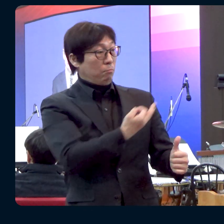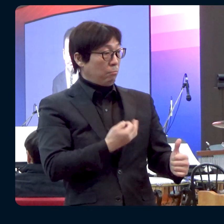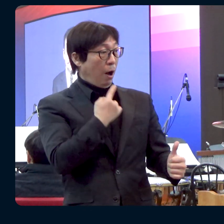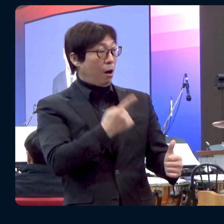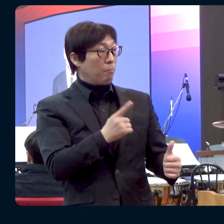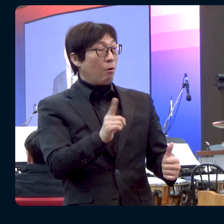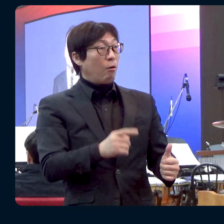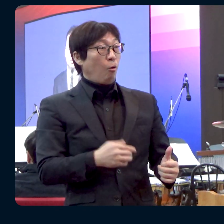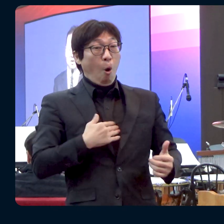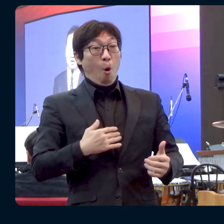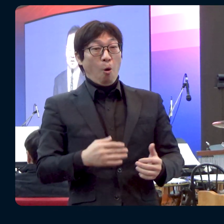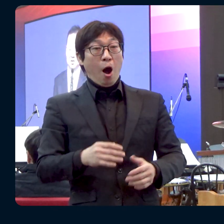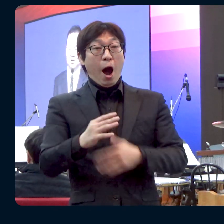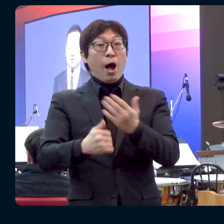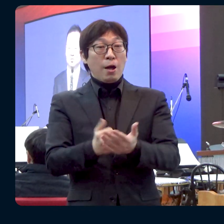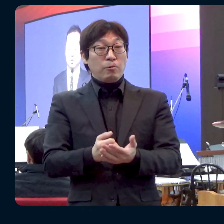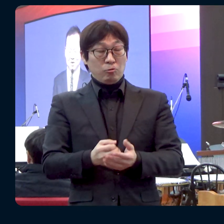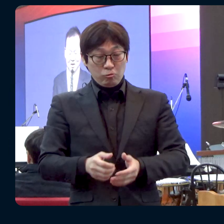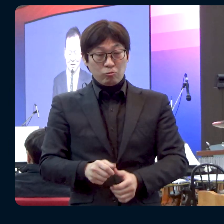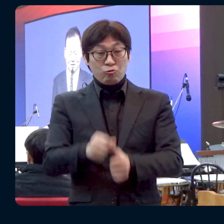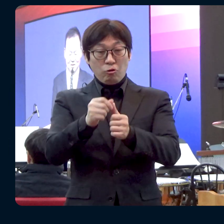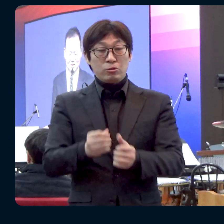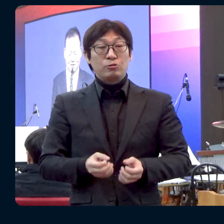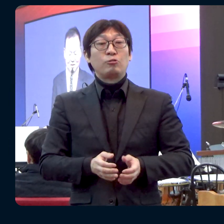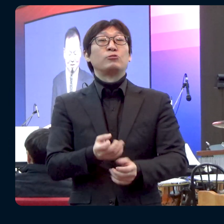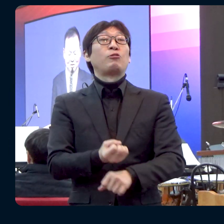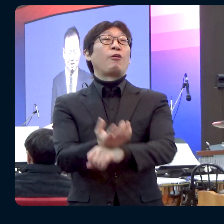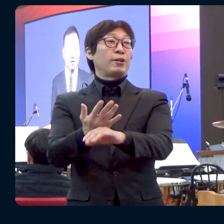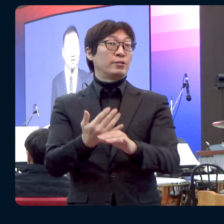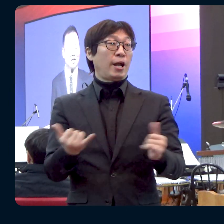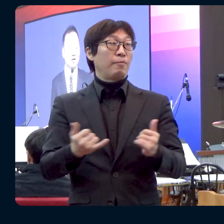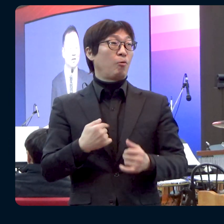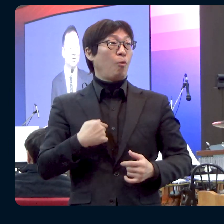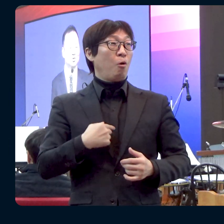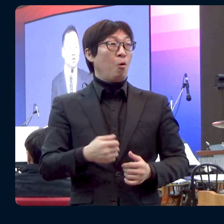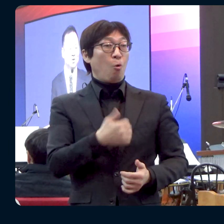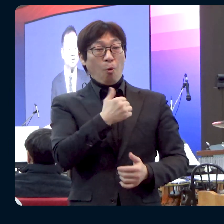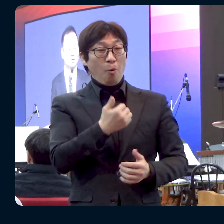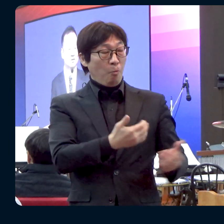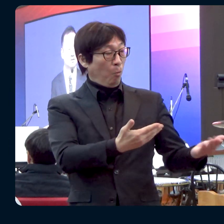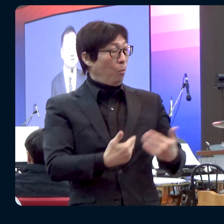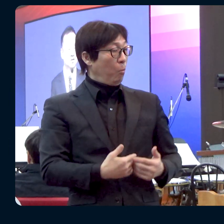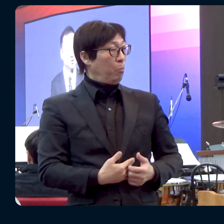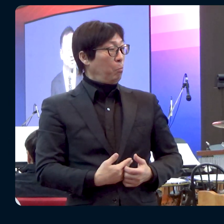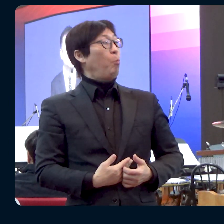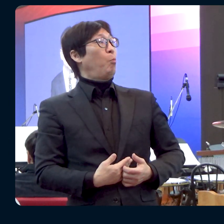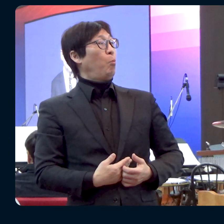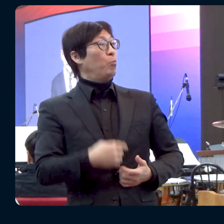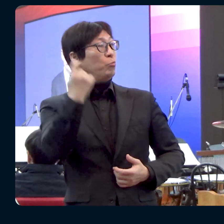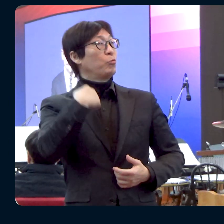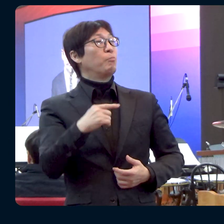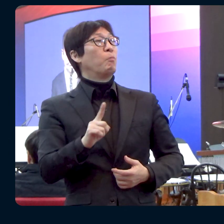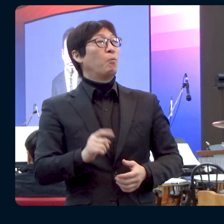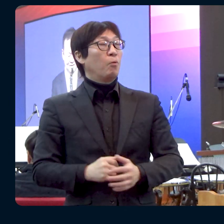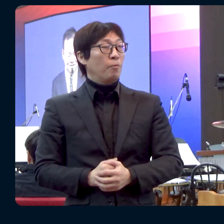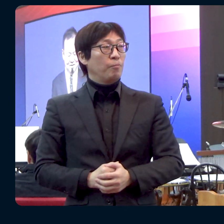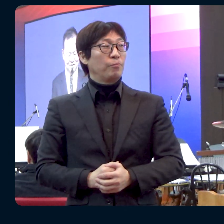종입니다. 이분은 구원의 길을 전하는 분입니다. 그렇게 얘기를 해준다면